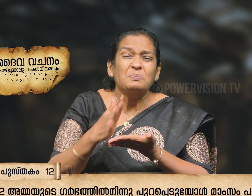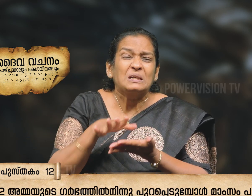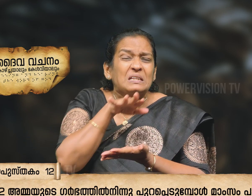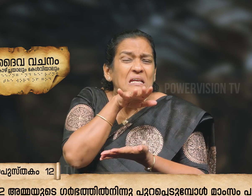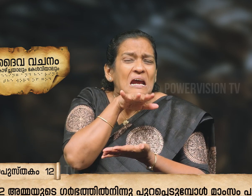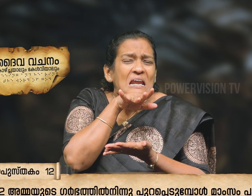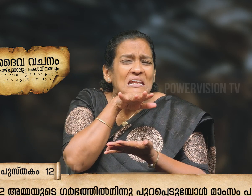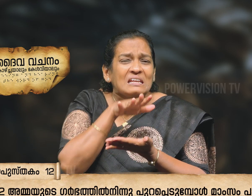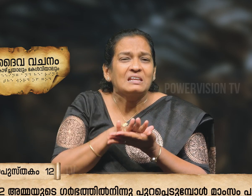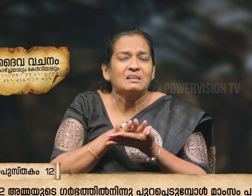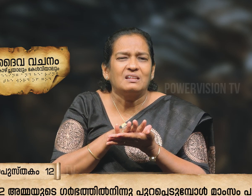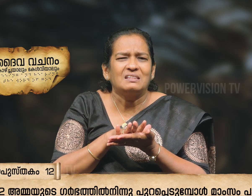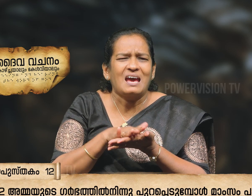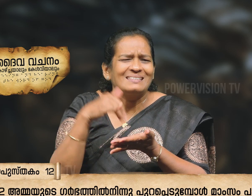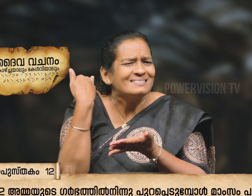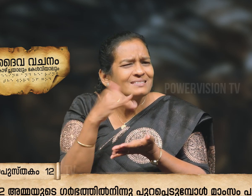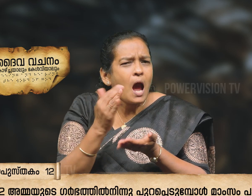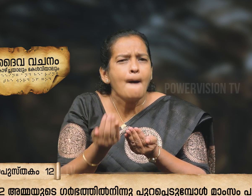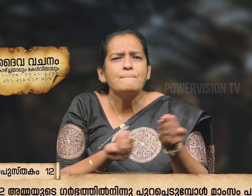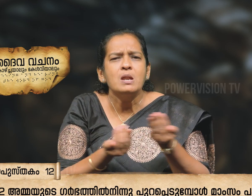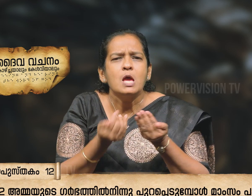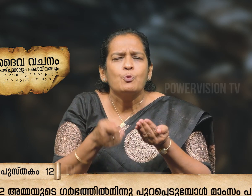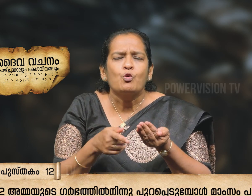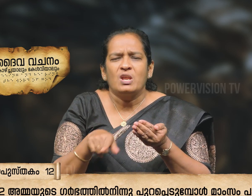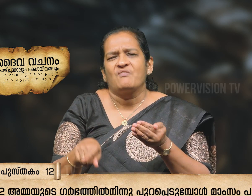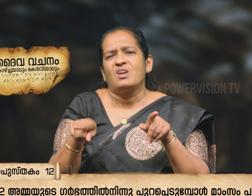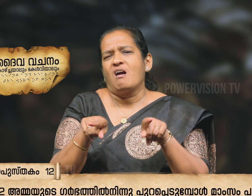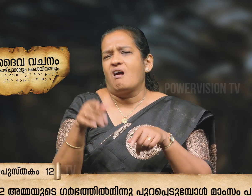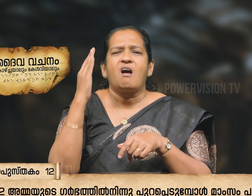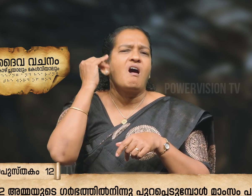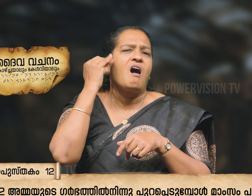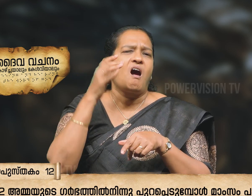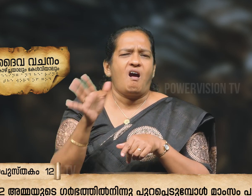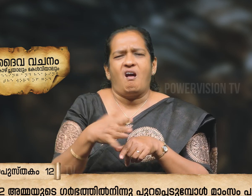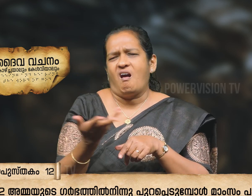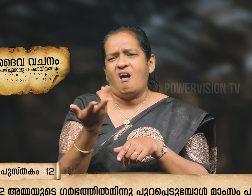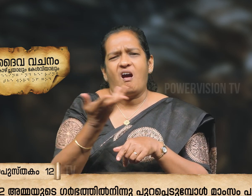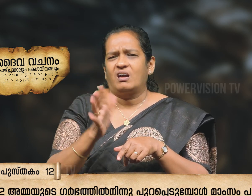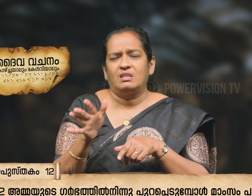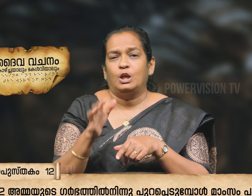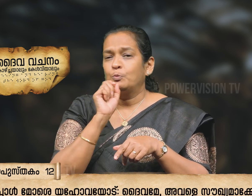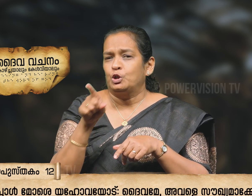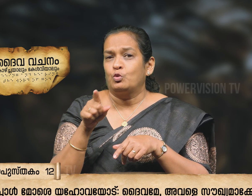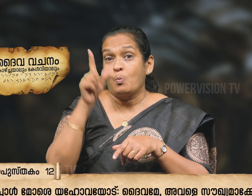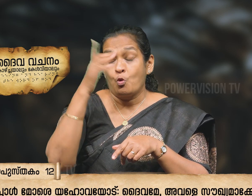പകുതി അഴുകിയിരിക്കുന്ന ചാപിള്ളയെപ്പോലെ ഇവൾ ആകരുതേ എന്ന് പറഞ്ഞു. അപ്പോൾ